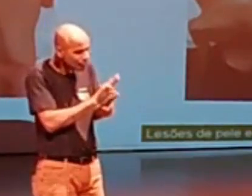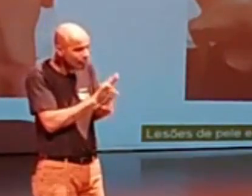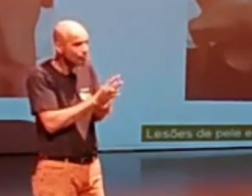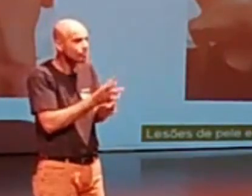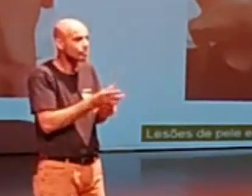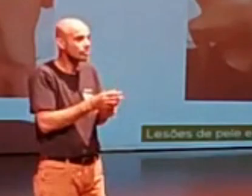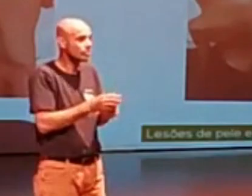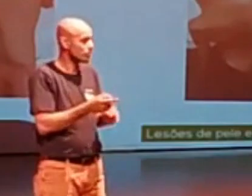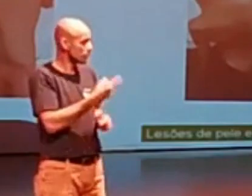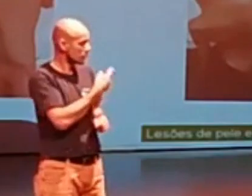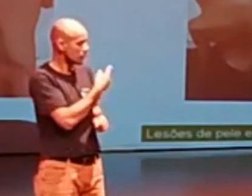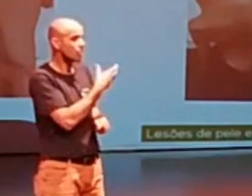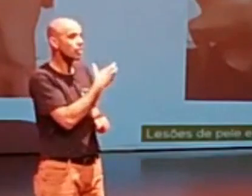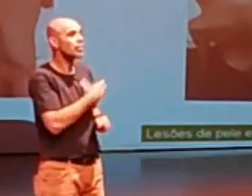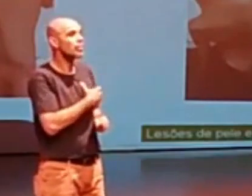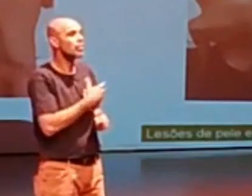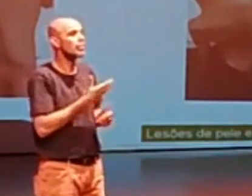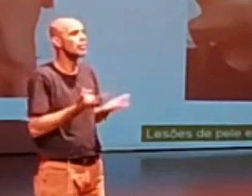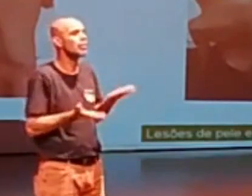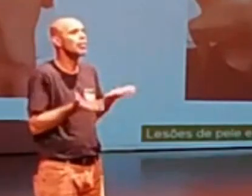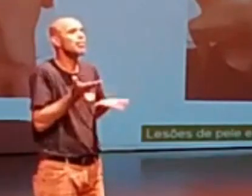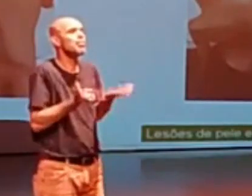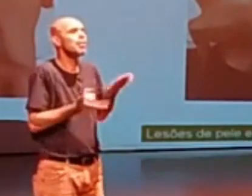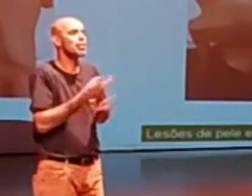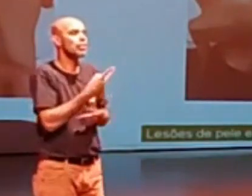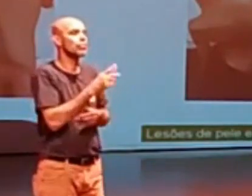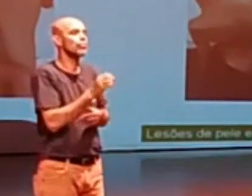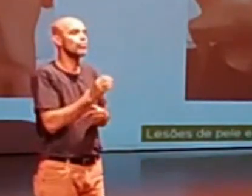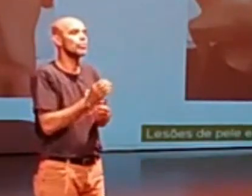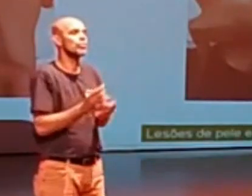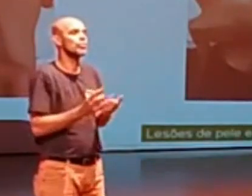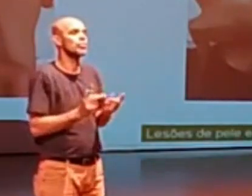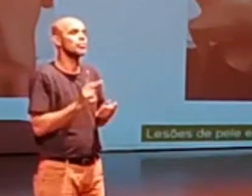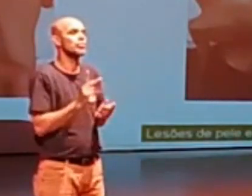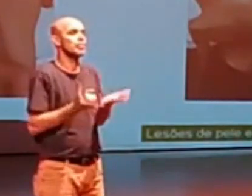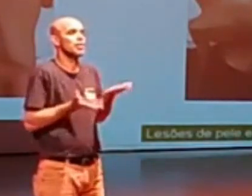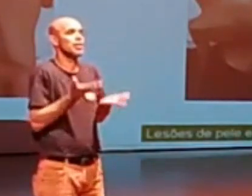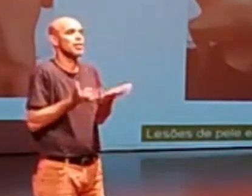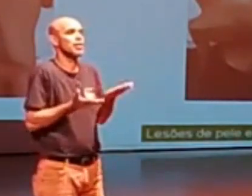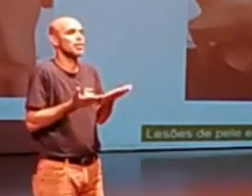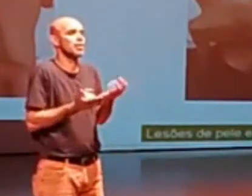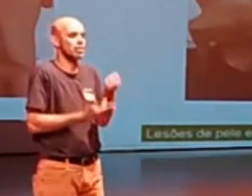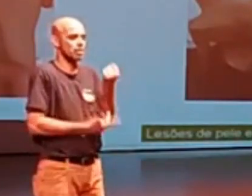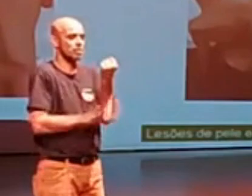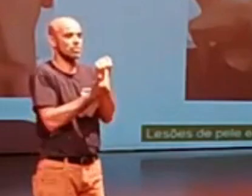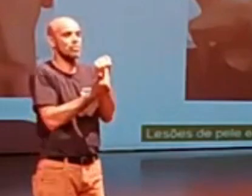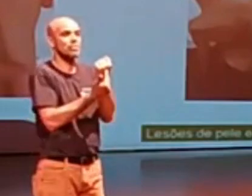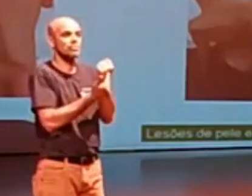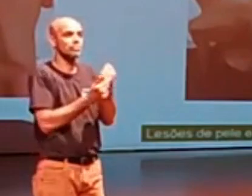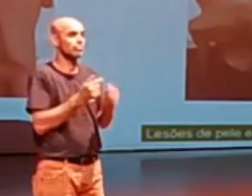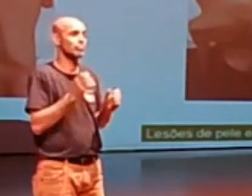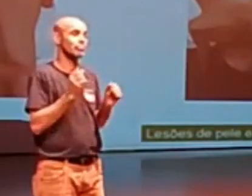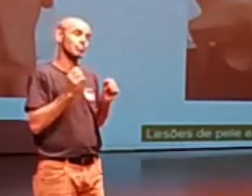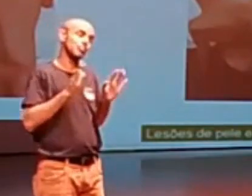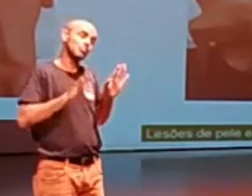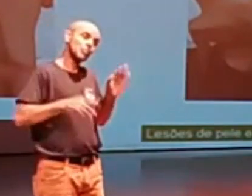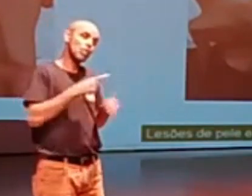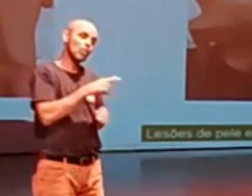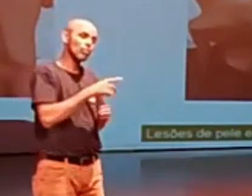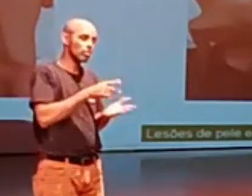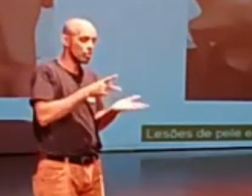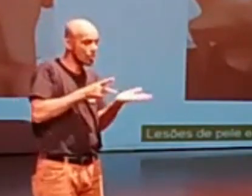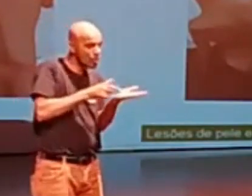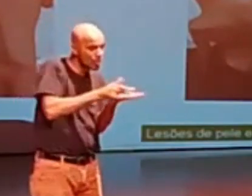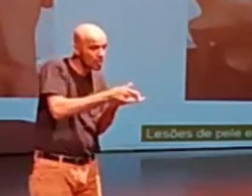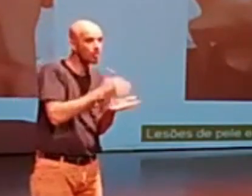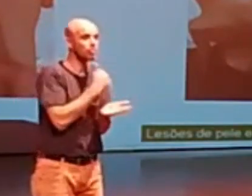aí, tem quantos quilos? Tá, esse aqui tinha 20. Dá para operar? Não tem risco de morrer na mesa? Porque tem vários colegas